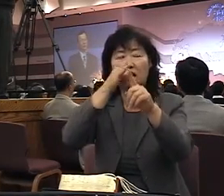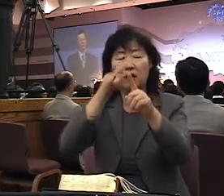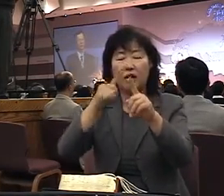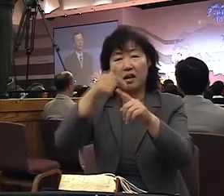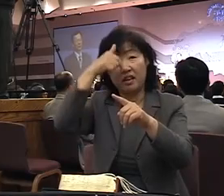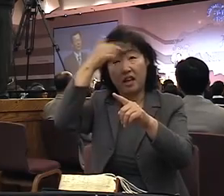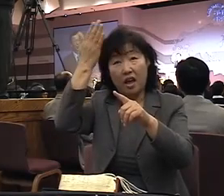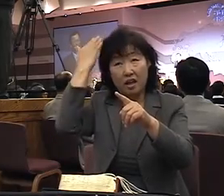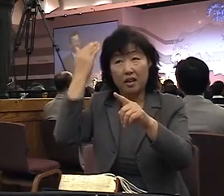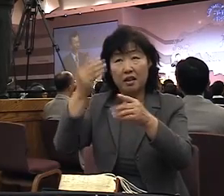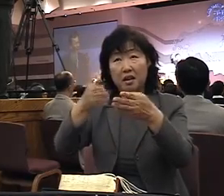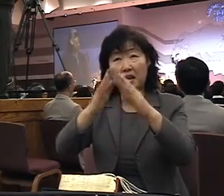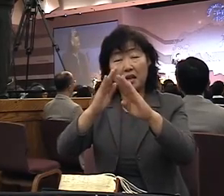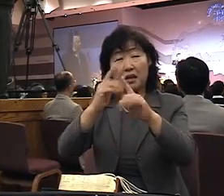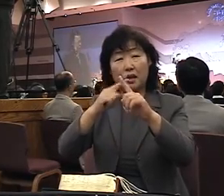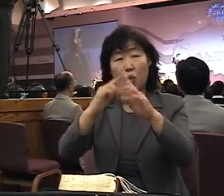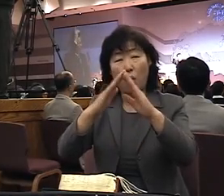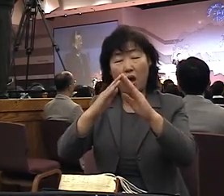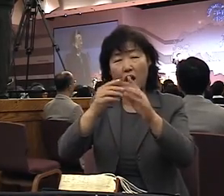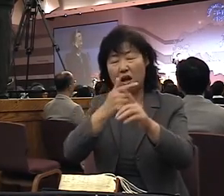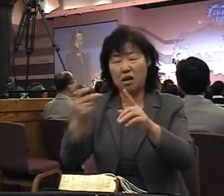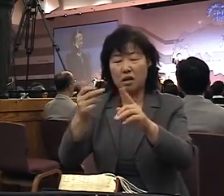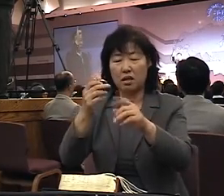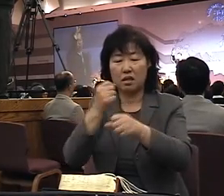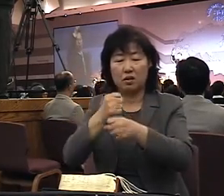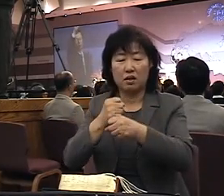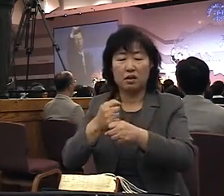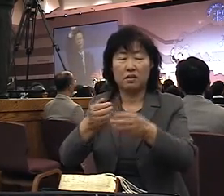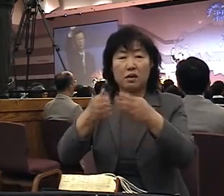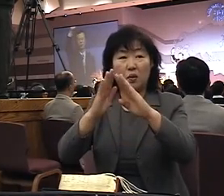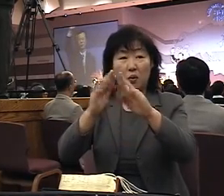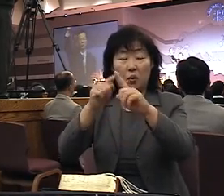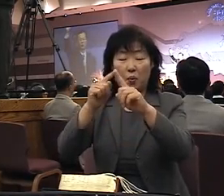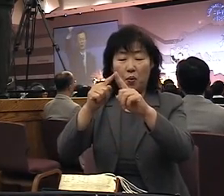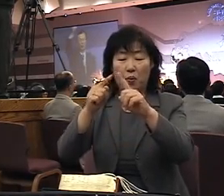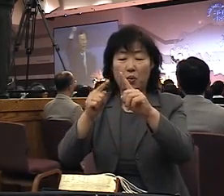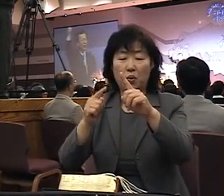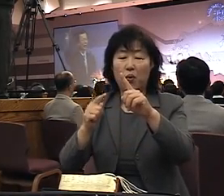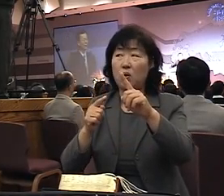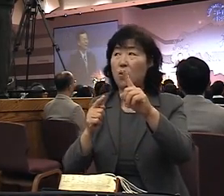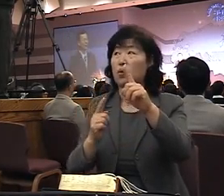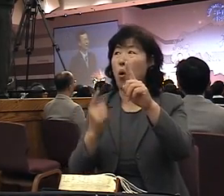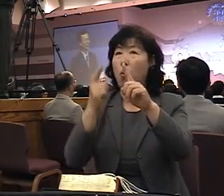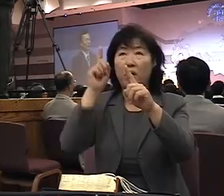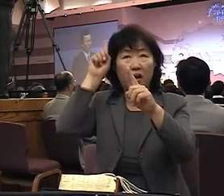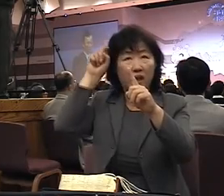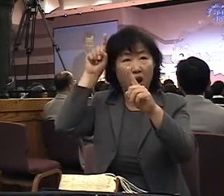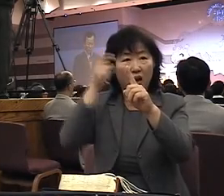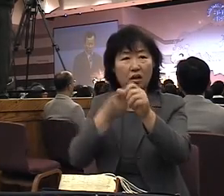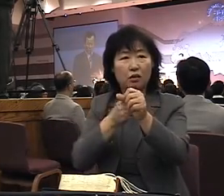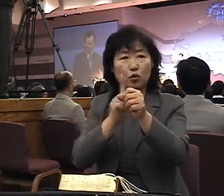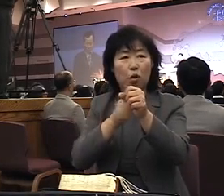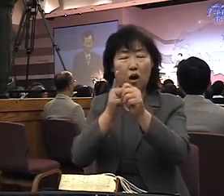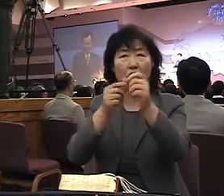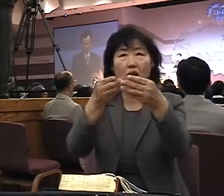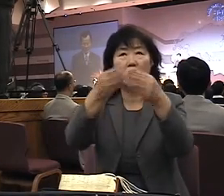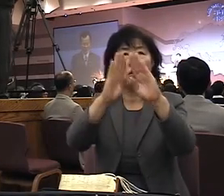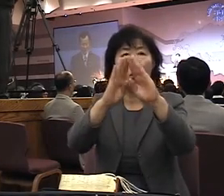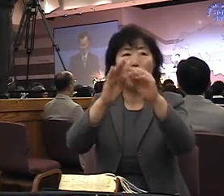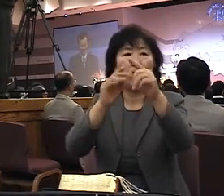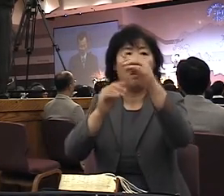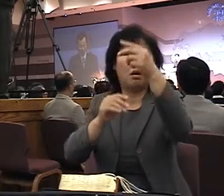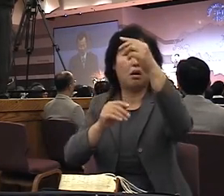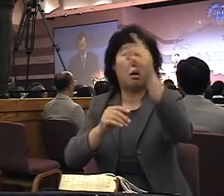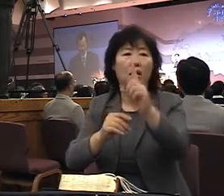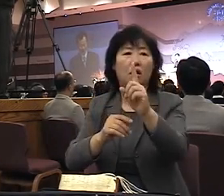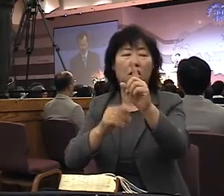옛날에 지은 그 교회당은 굉장히 높지 않습니까? 그 높은 곳에 어떻게 걷다가 양의 피규어를 조각을 세워놓은 것인가?